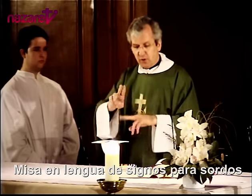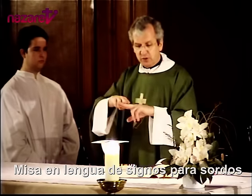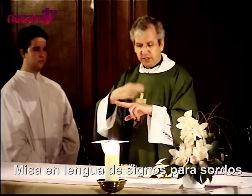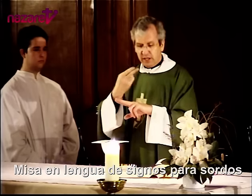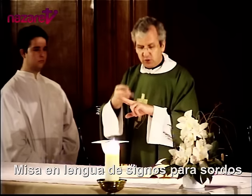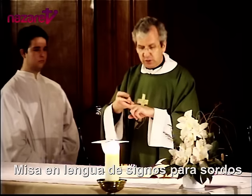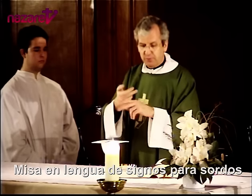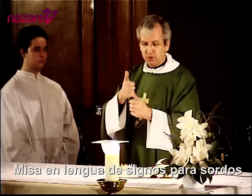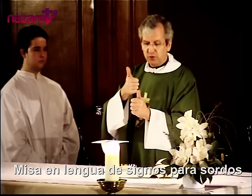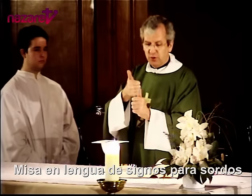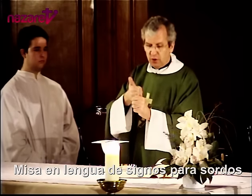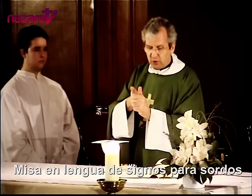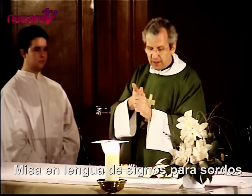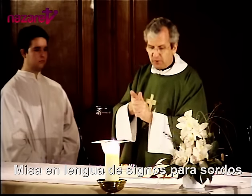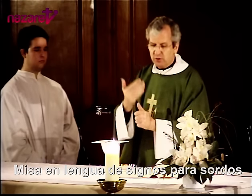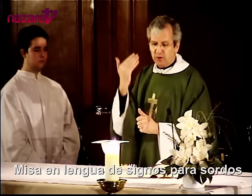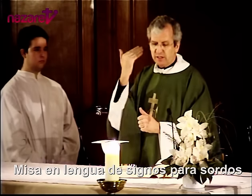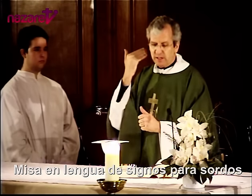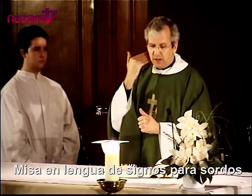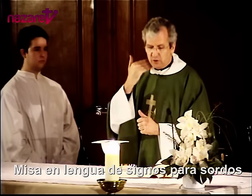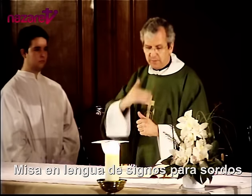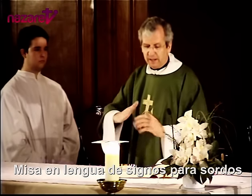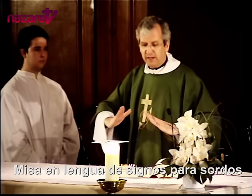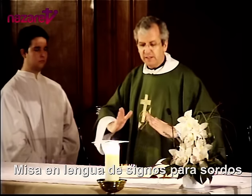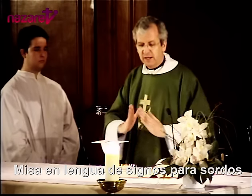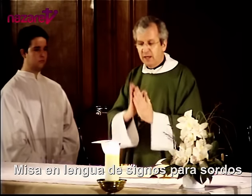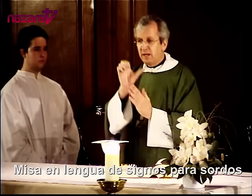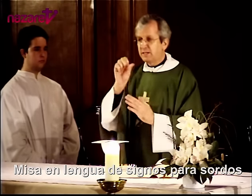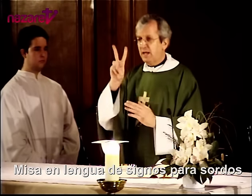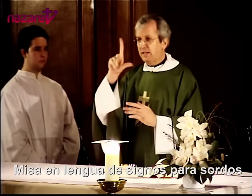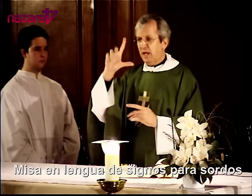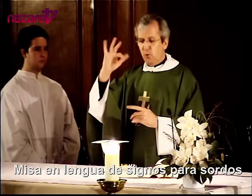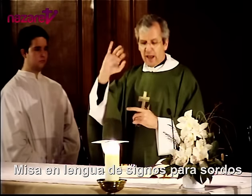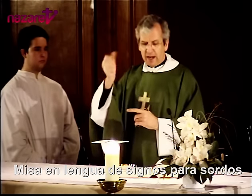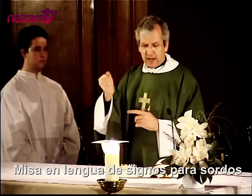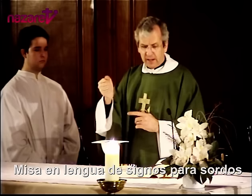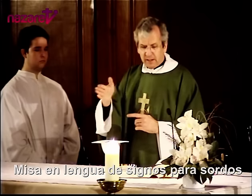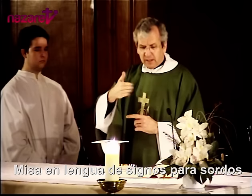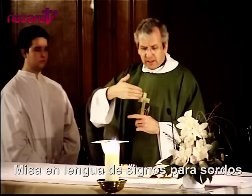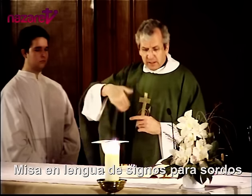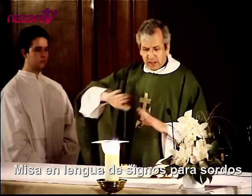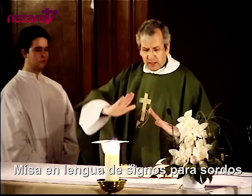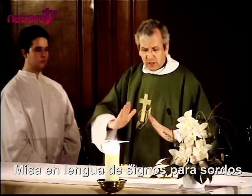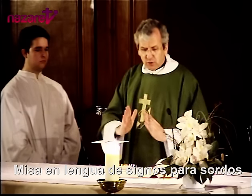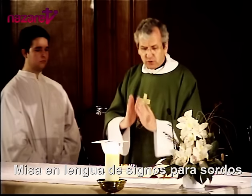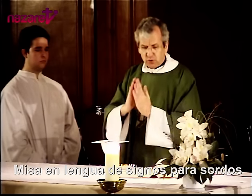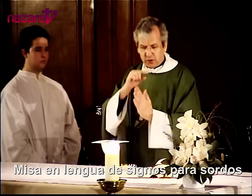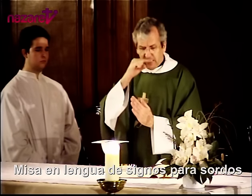José, su esposo, los apóstoles y los mártires, Santa Eulalia y todos los